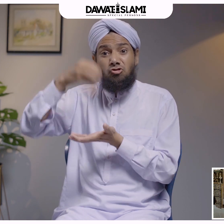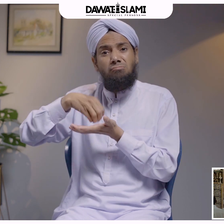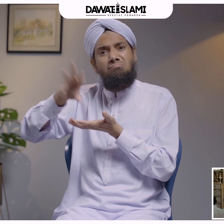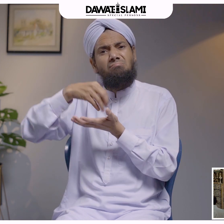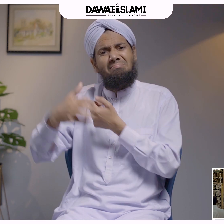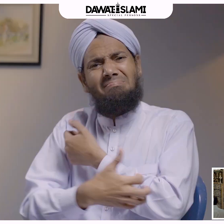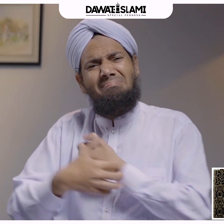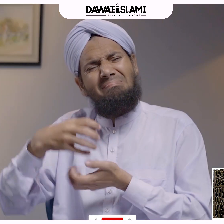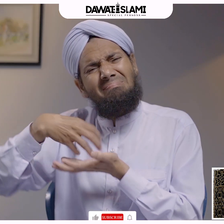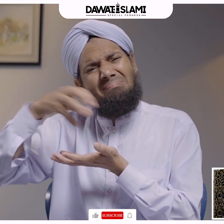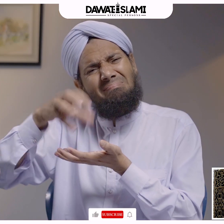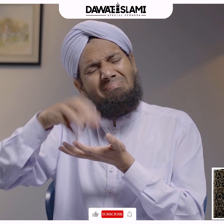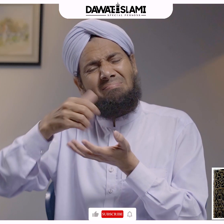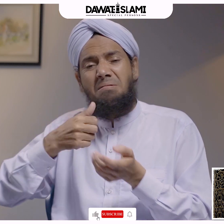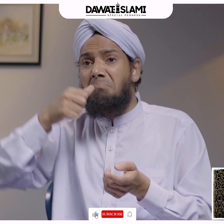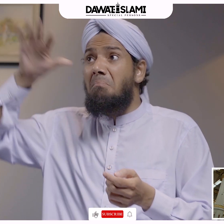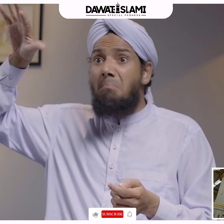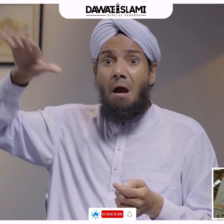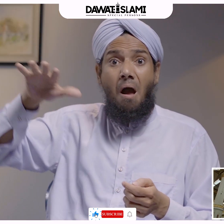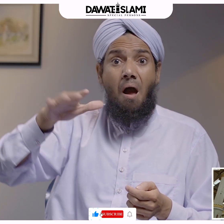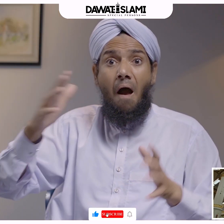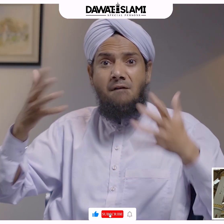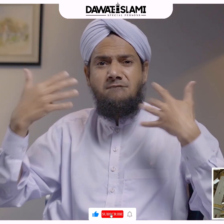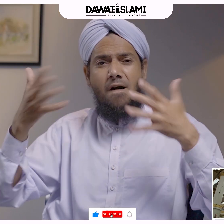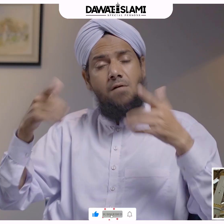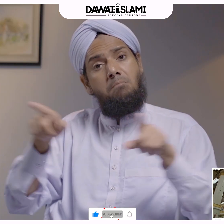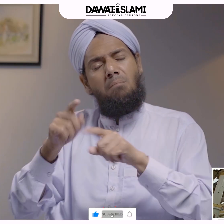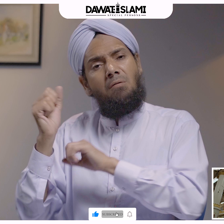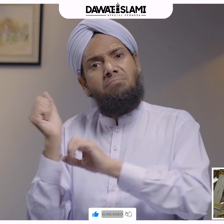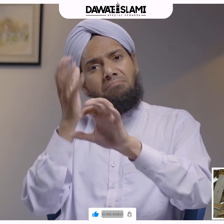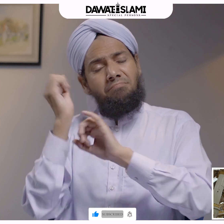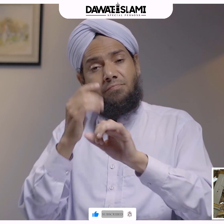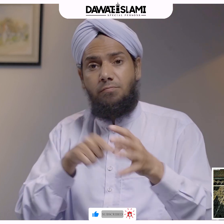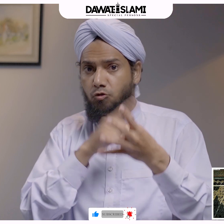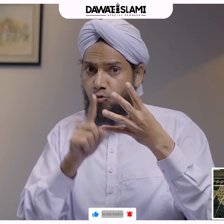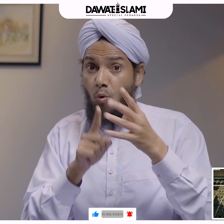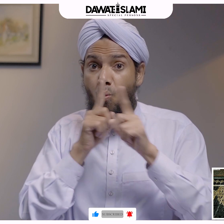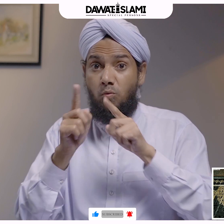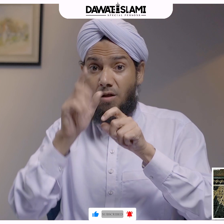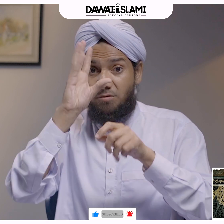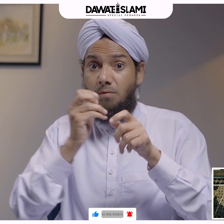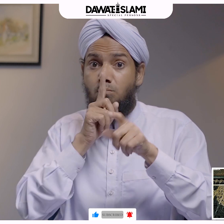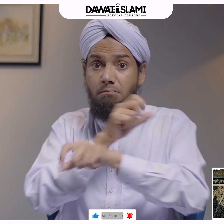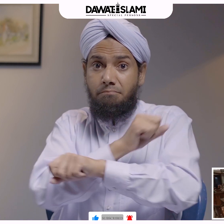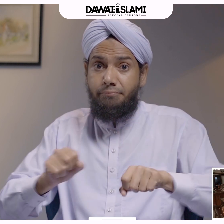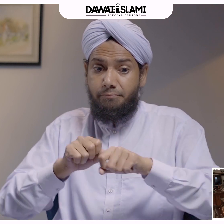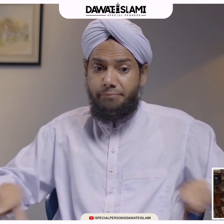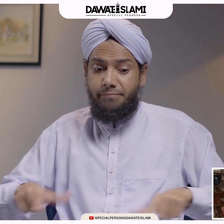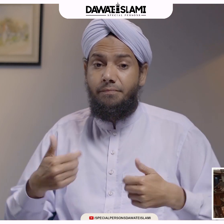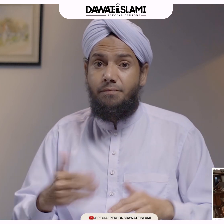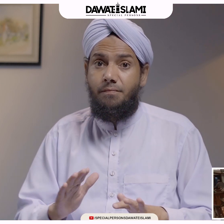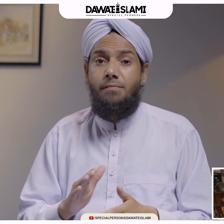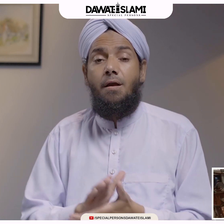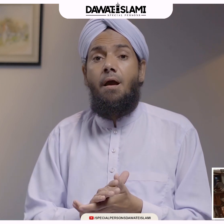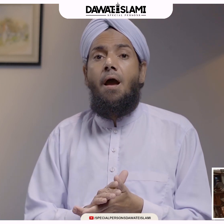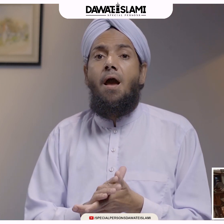اللہ علیہ وآلہ وسلم کی سخاوت ایسی ہوتی تھی جیسے جھونکے مارتی ہوئی ہوائیں چلتی ہیں۔ نمبر 4، روزہ افطار